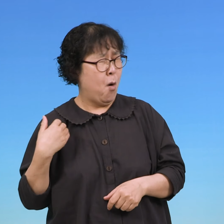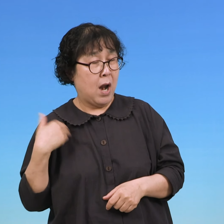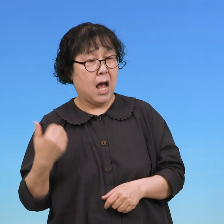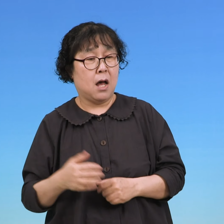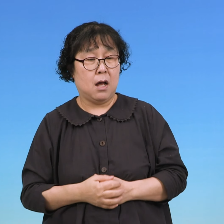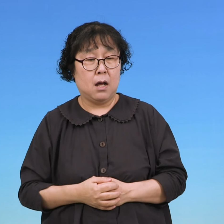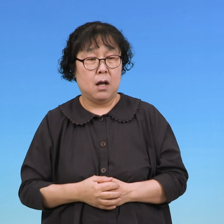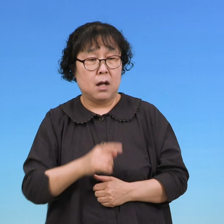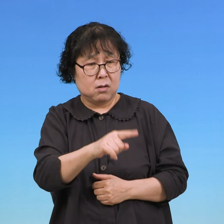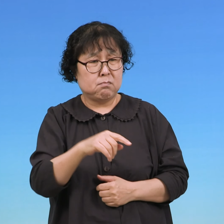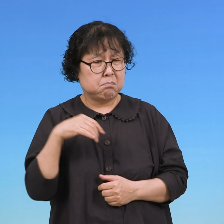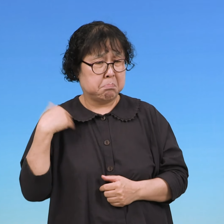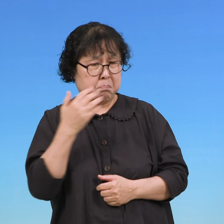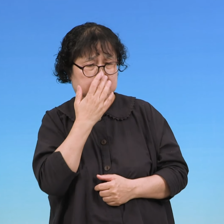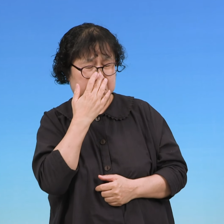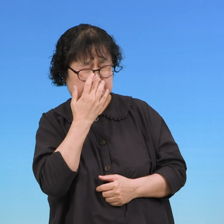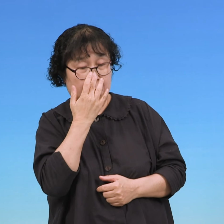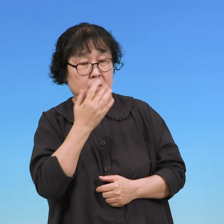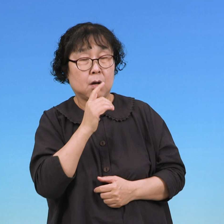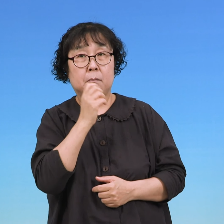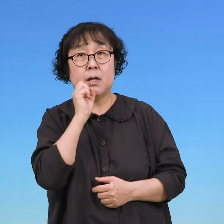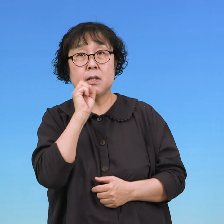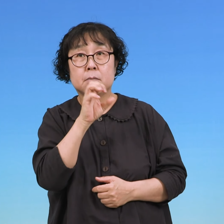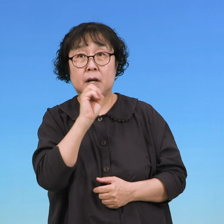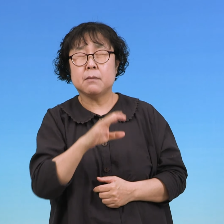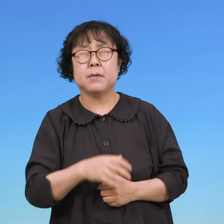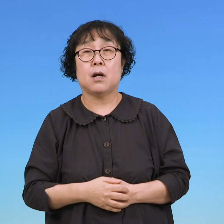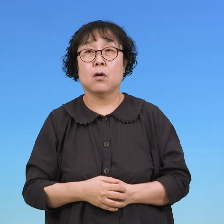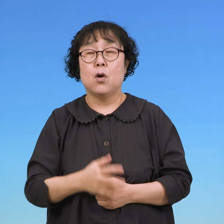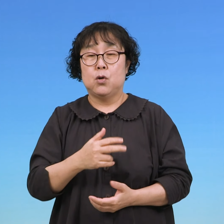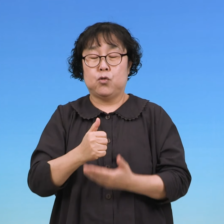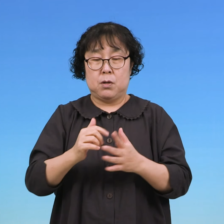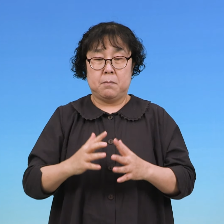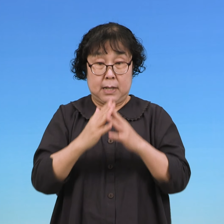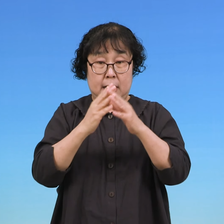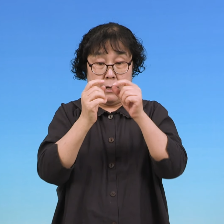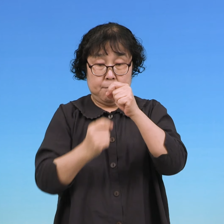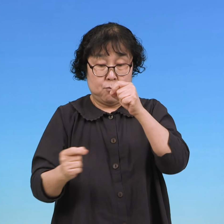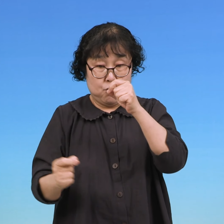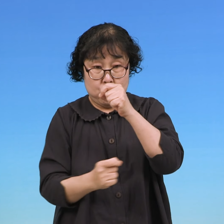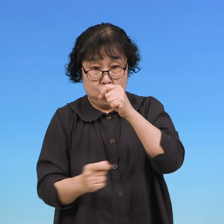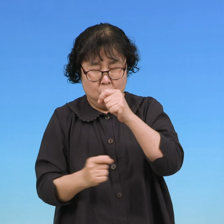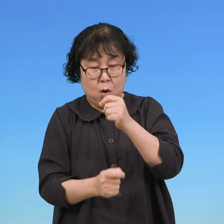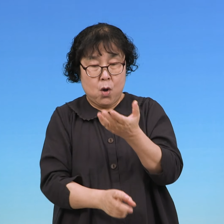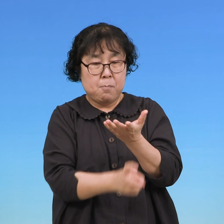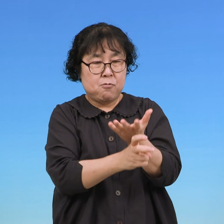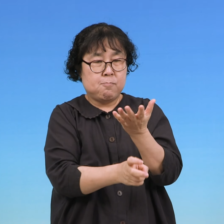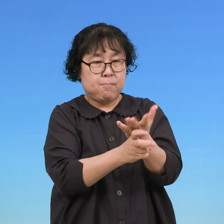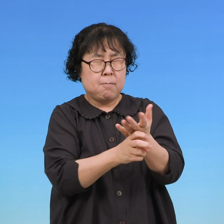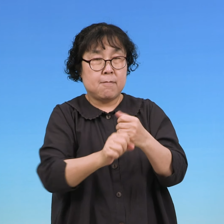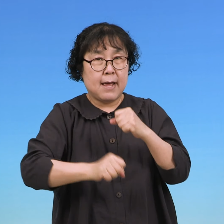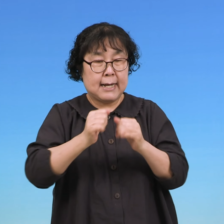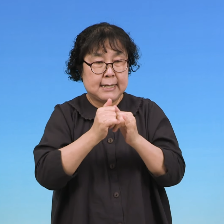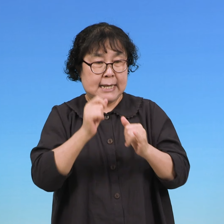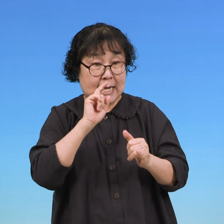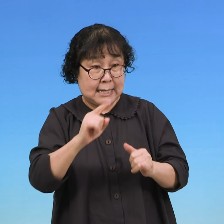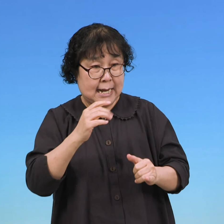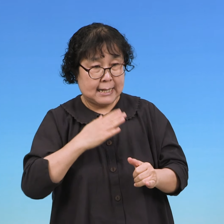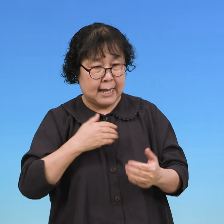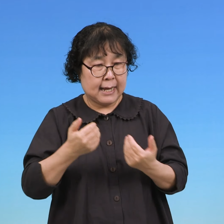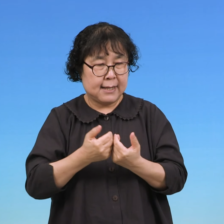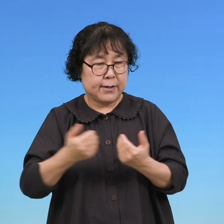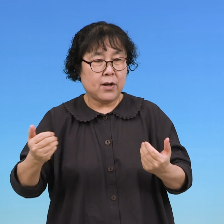못하니 내가 너희를 도무지 알지 못하니 그 다음 그 주님의 다림줄로의 심판을 보십시오. 불법을 행하는 자들아